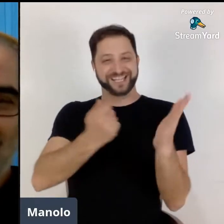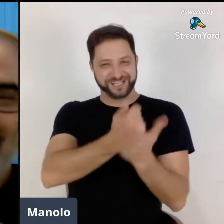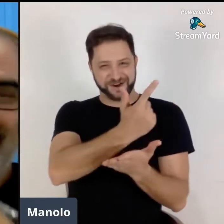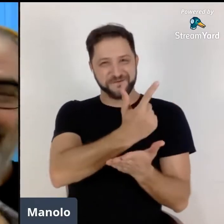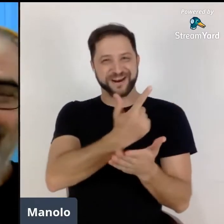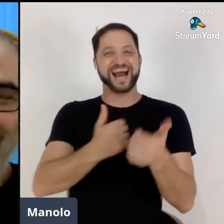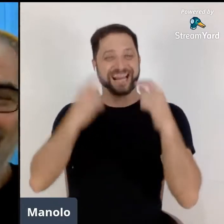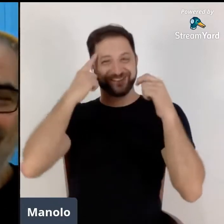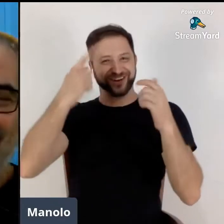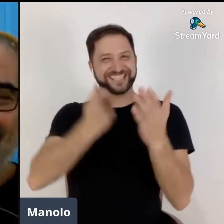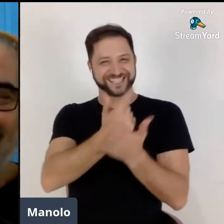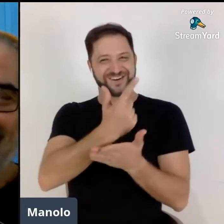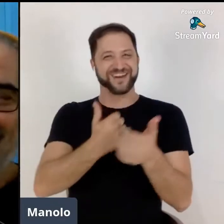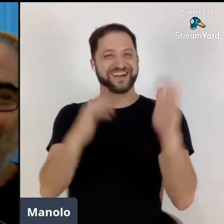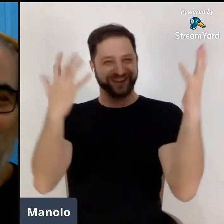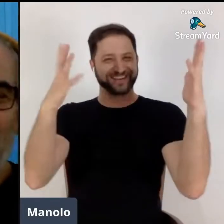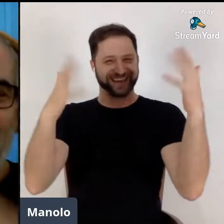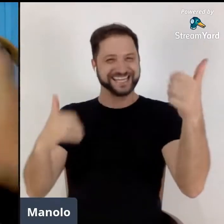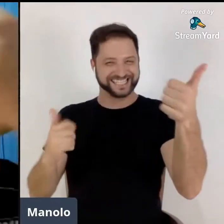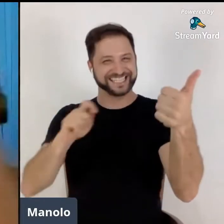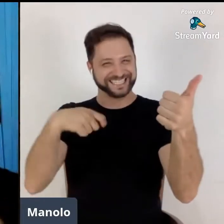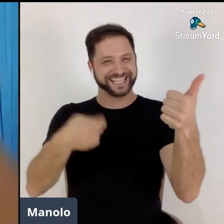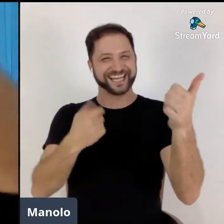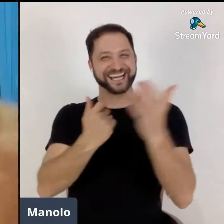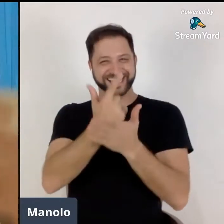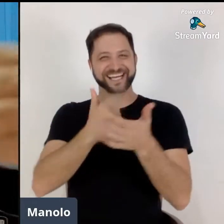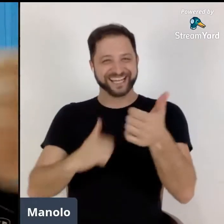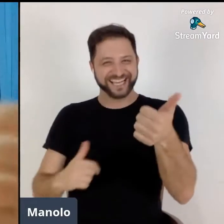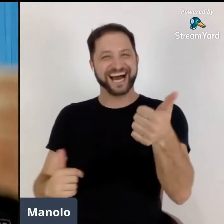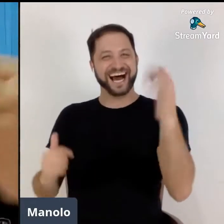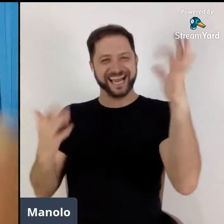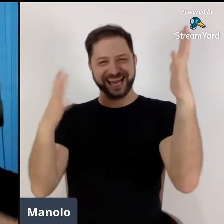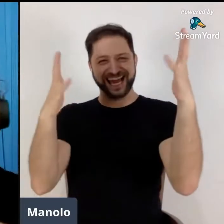você. Ah, comprar, só de comprar, lembrou, só de comprar, comprar parabéns. um carro,